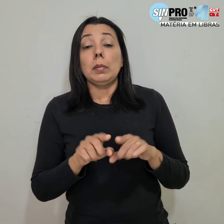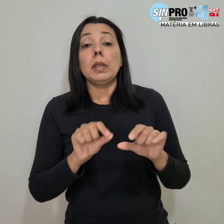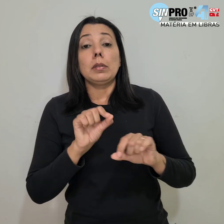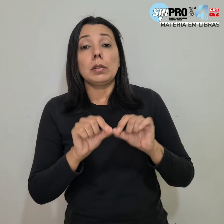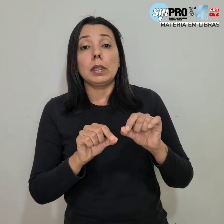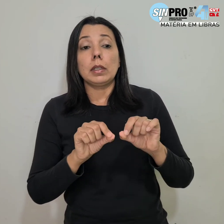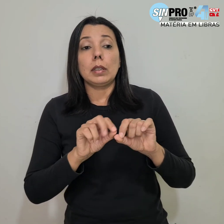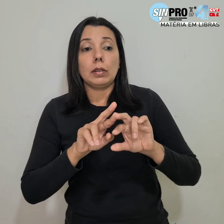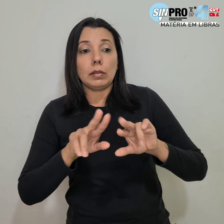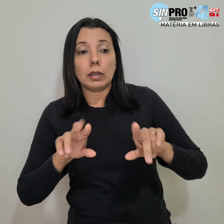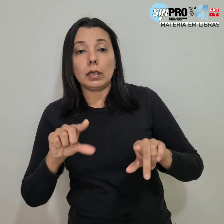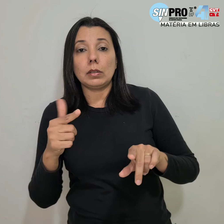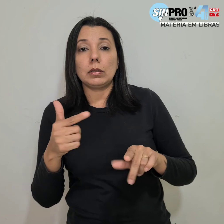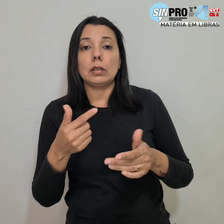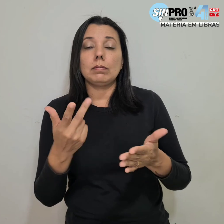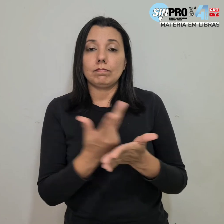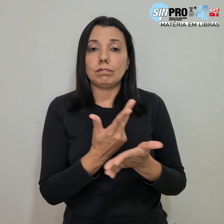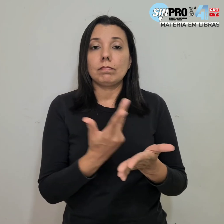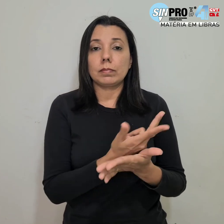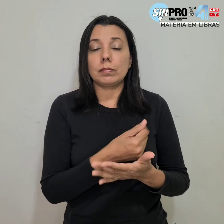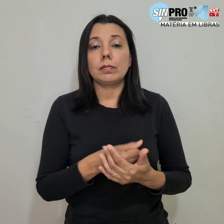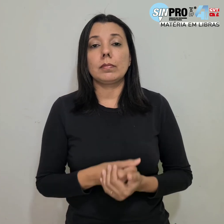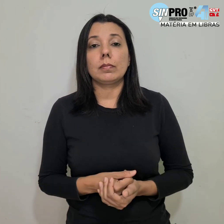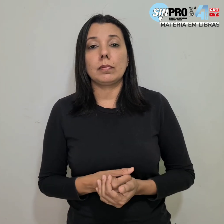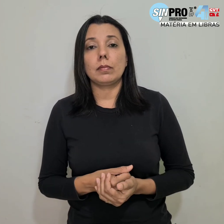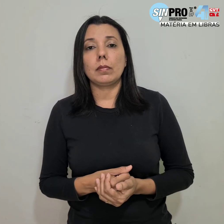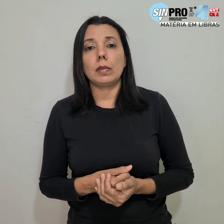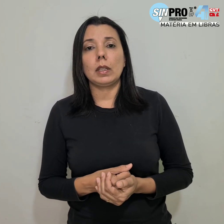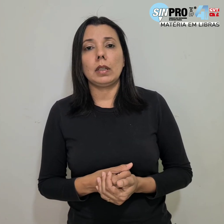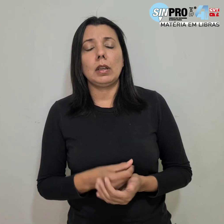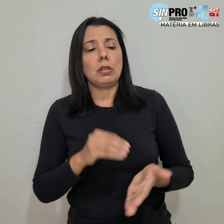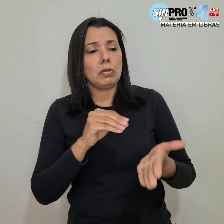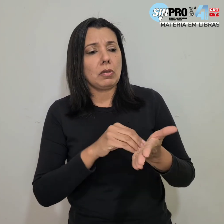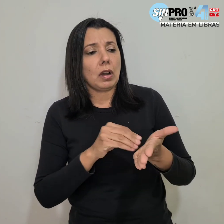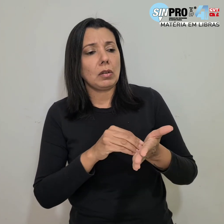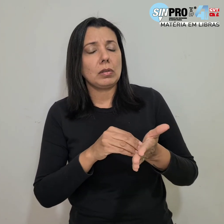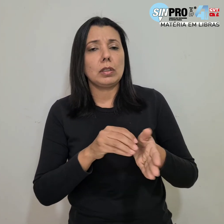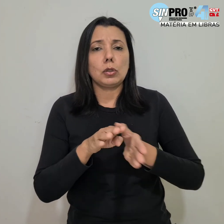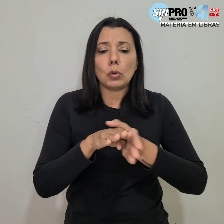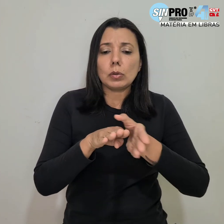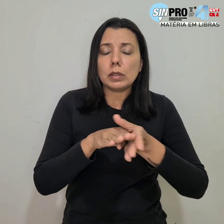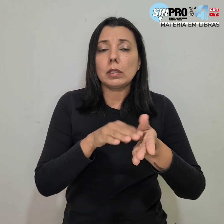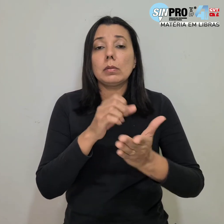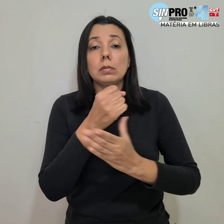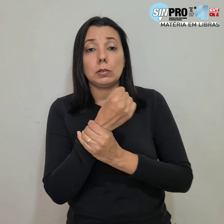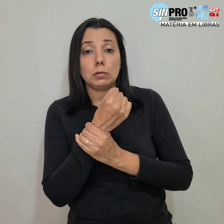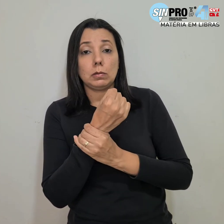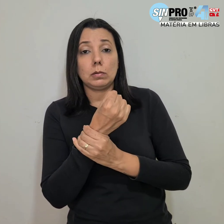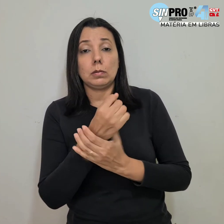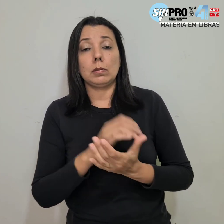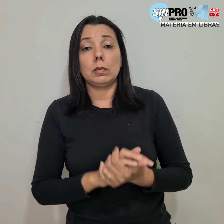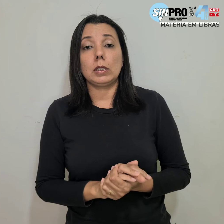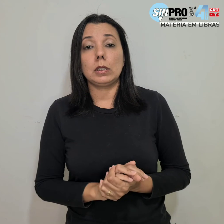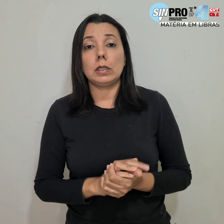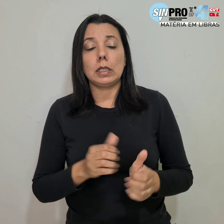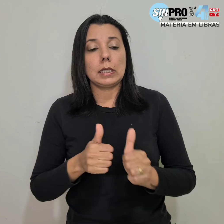aturdida diante de tantos desmandos, de tanta falta de orientação segura, seguindo-se